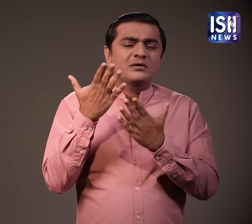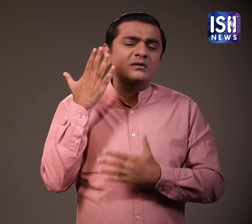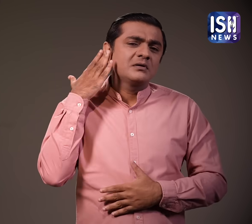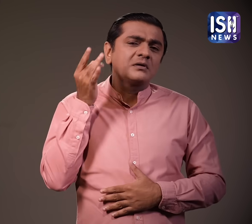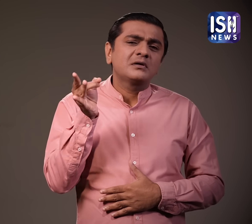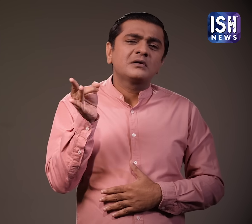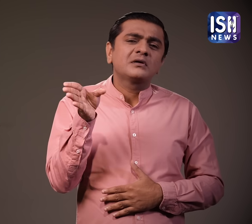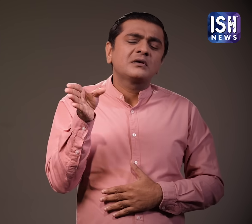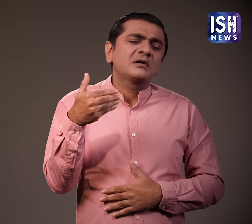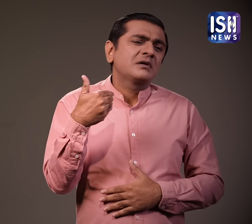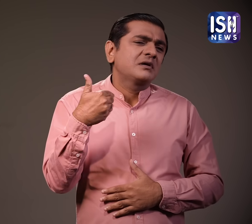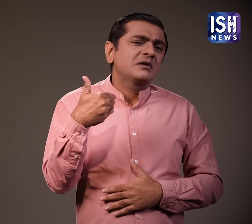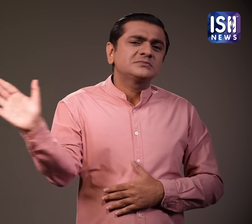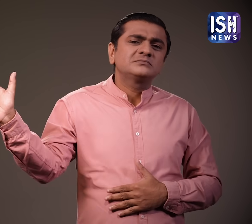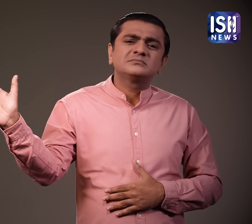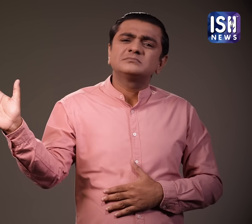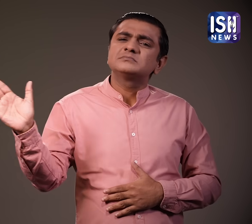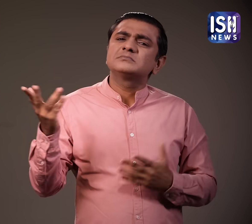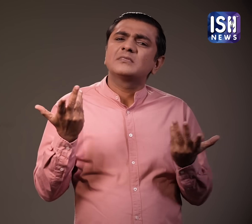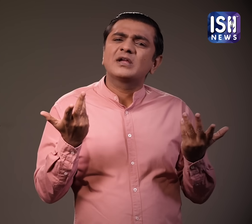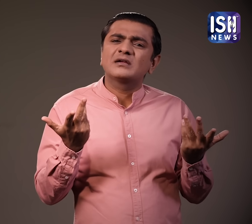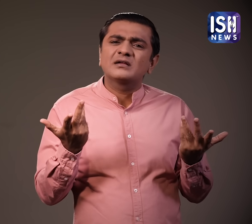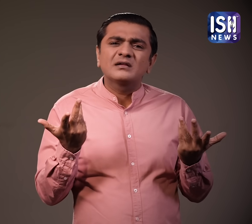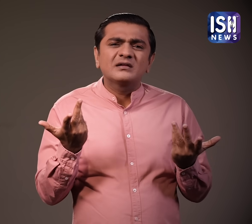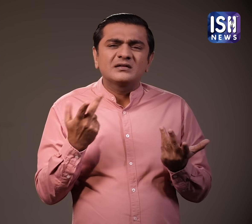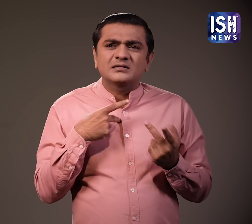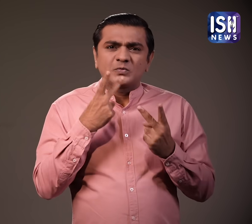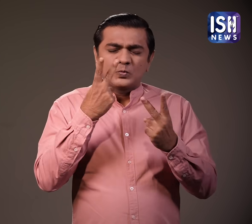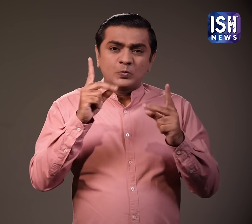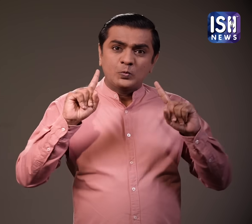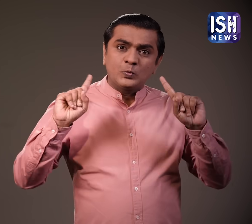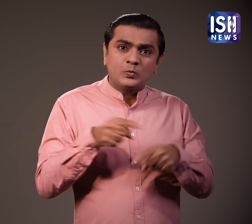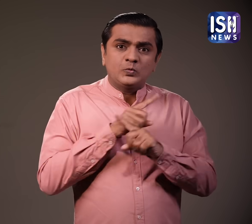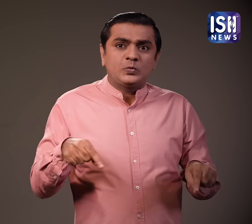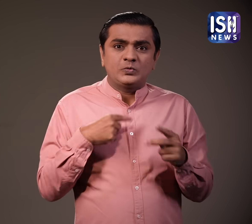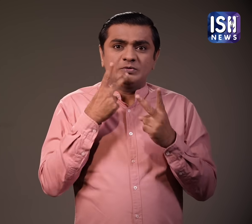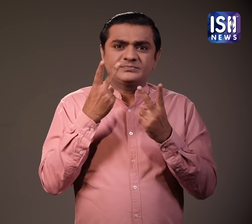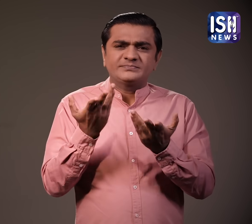को पूरी तरह से नरजन्दास कर दिया है ये पूरी तरह से गलत है